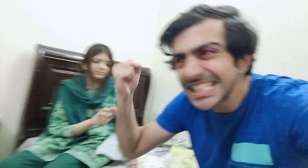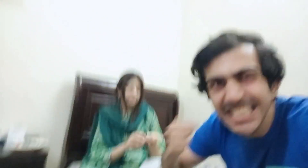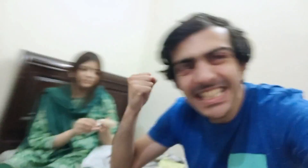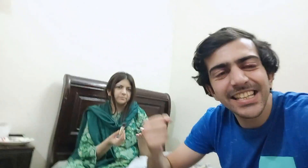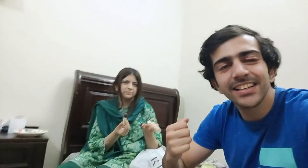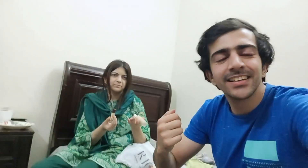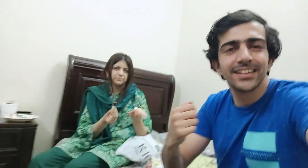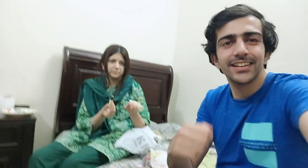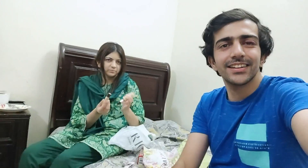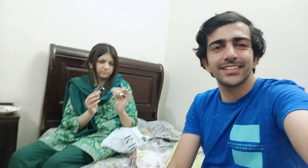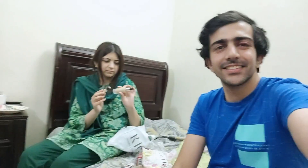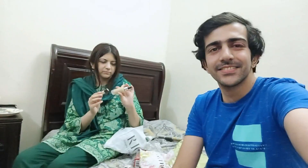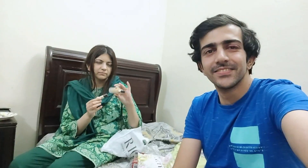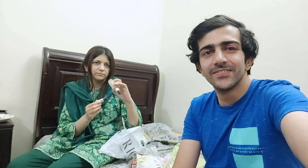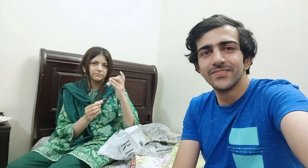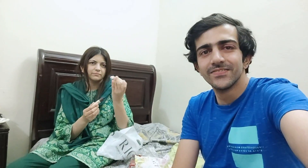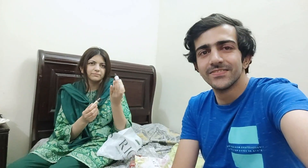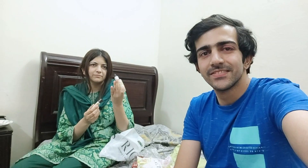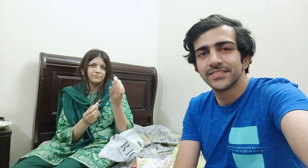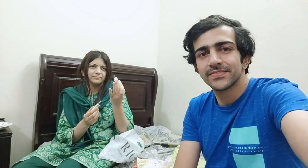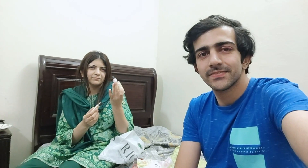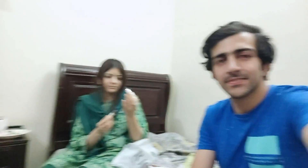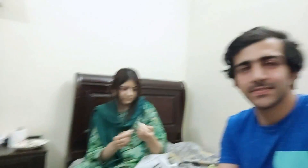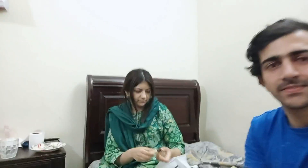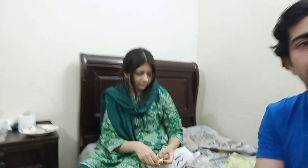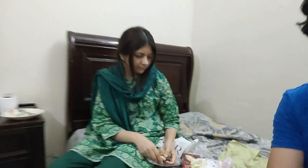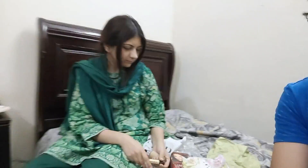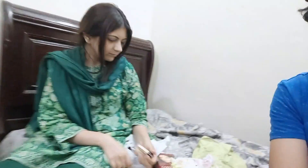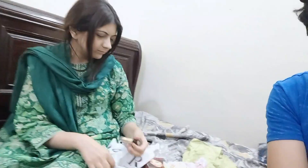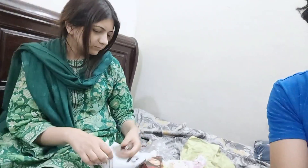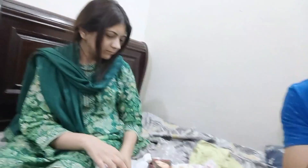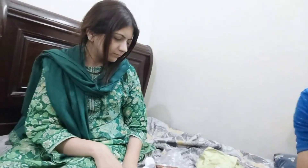तोबा यार, मतलब जा के चीज़ें लेके आनी है। खैर, ये मैंने कुछ कॉस्मेटिक्स ली,